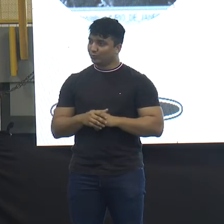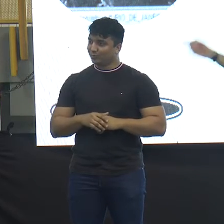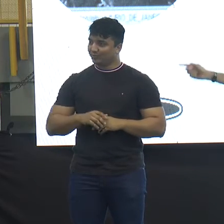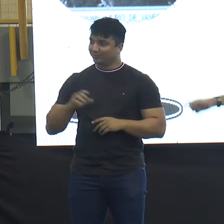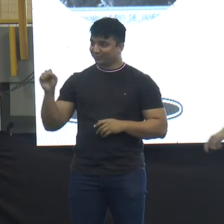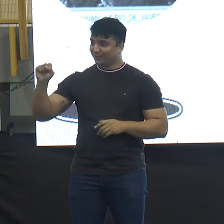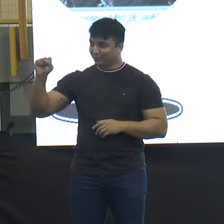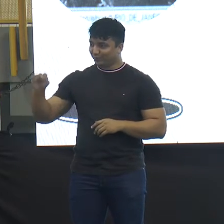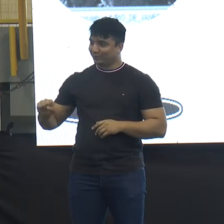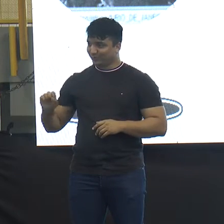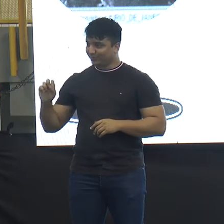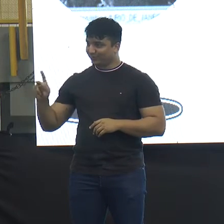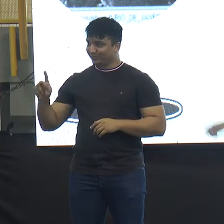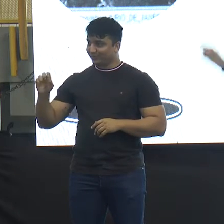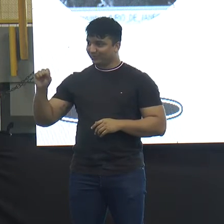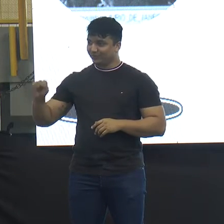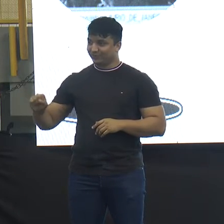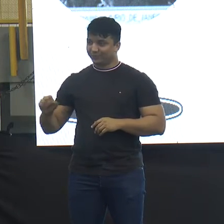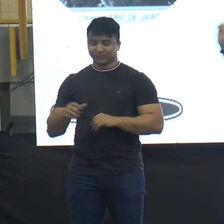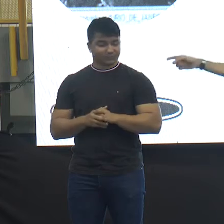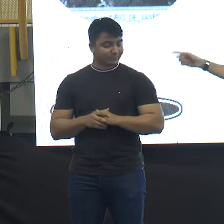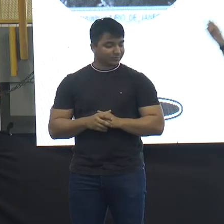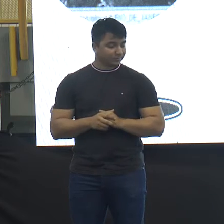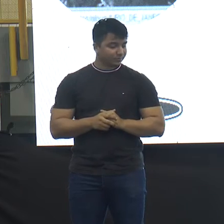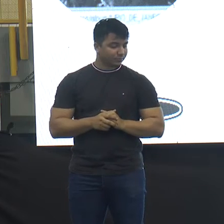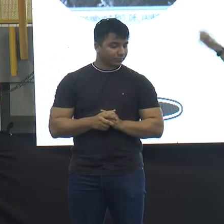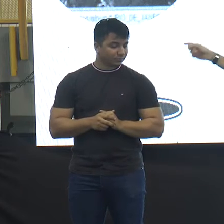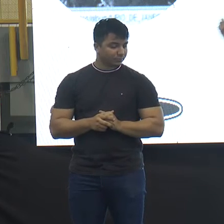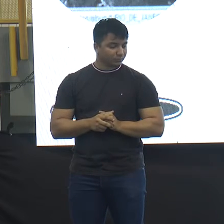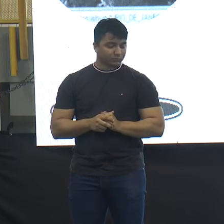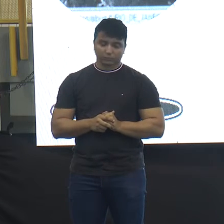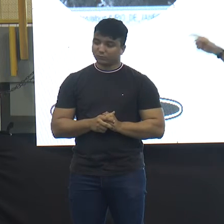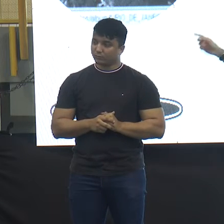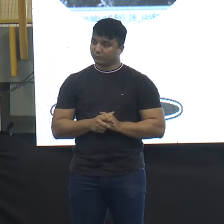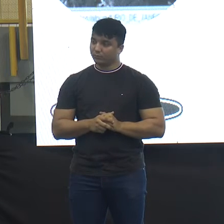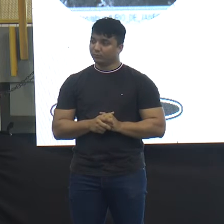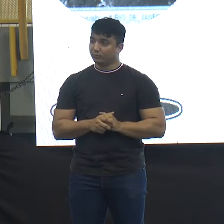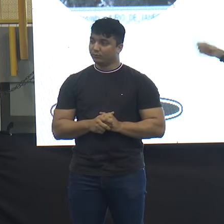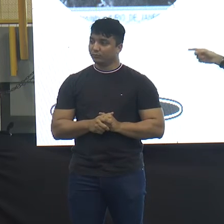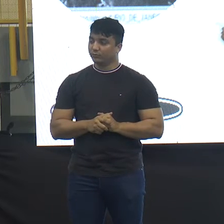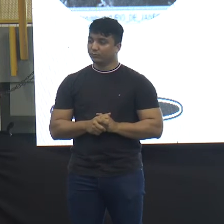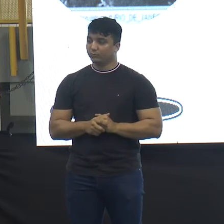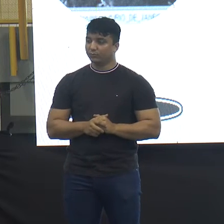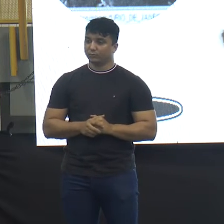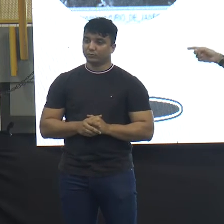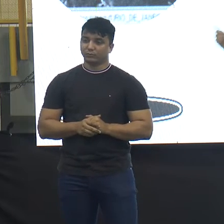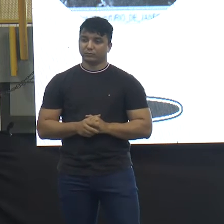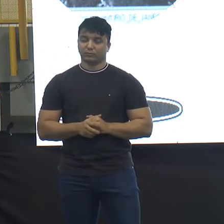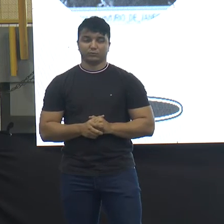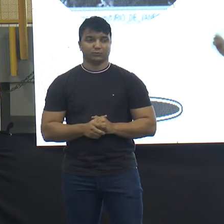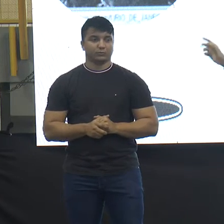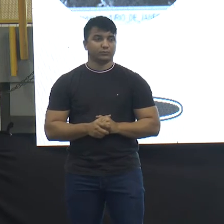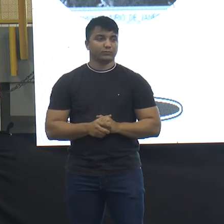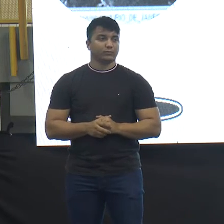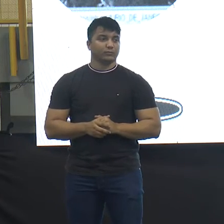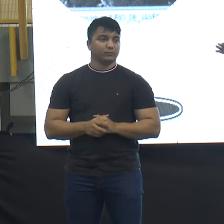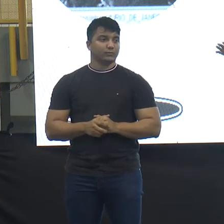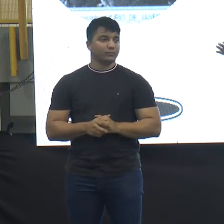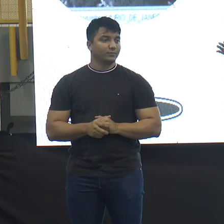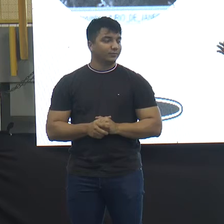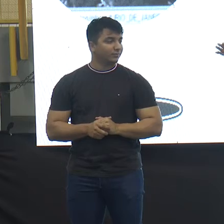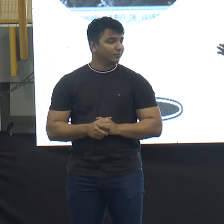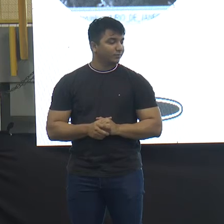sul. Se eu já identifiquei que aqui é o norte, é óbvio, sul. Tenho que fazer. Gabaritou?